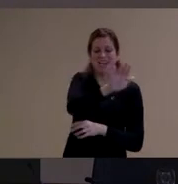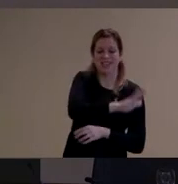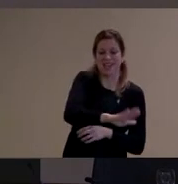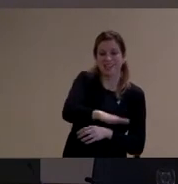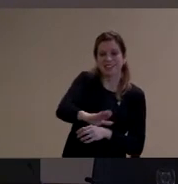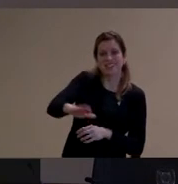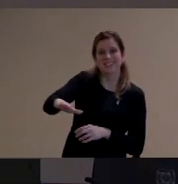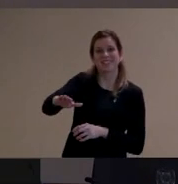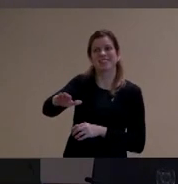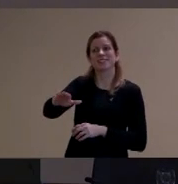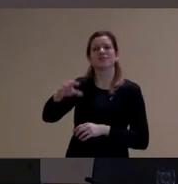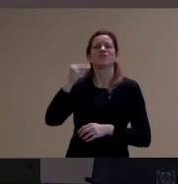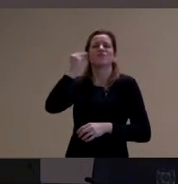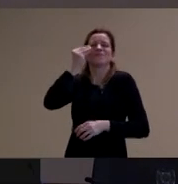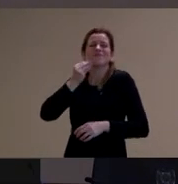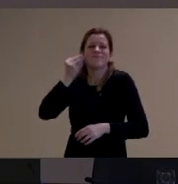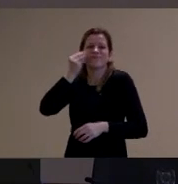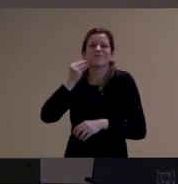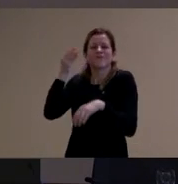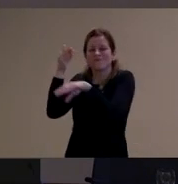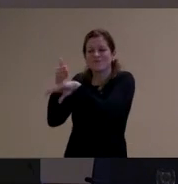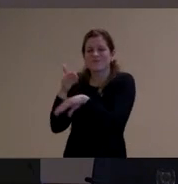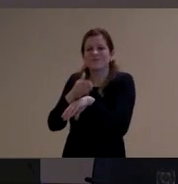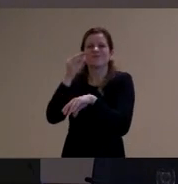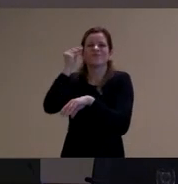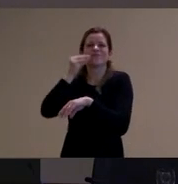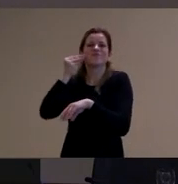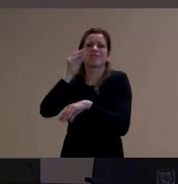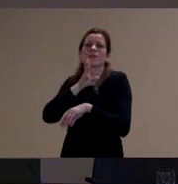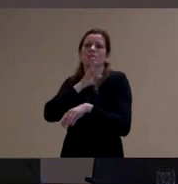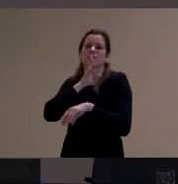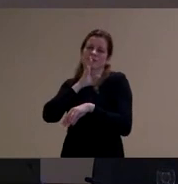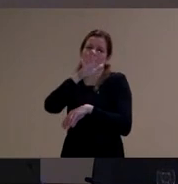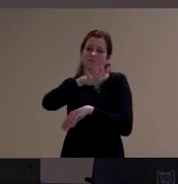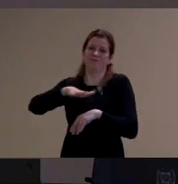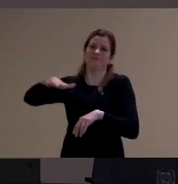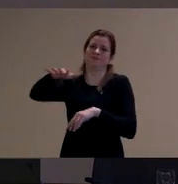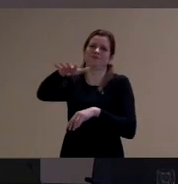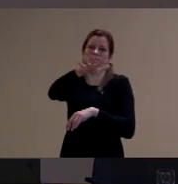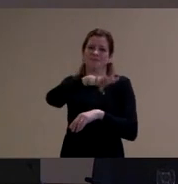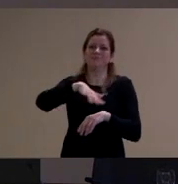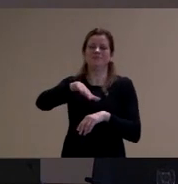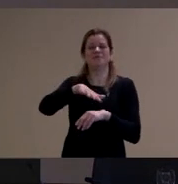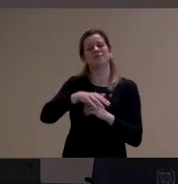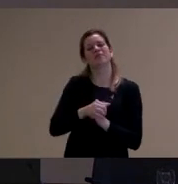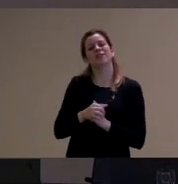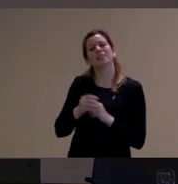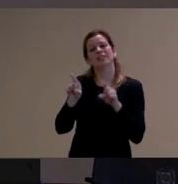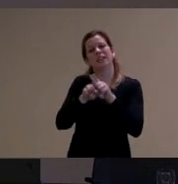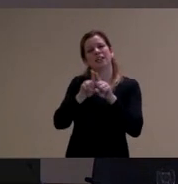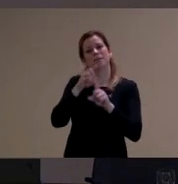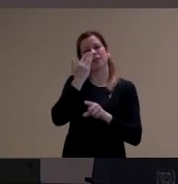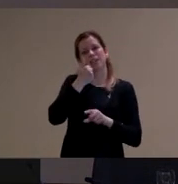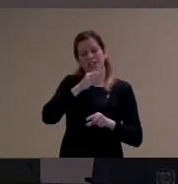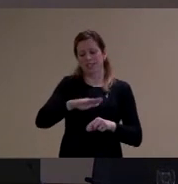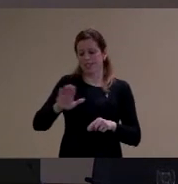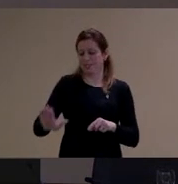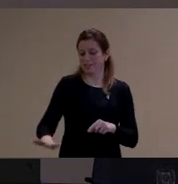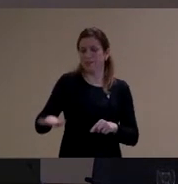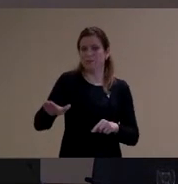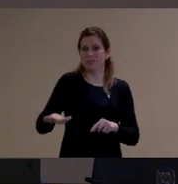essas experiências para as crianças né e da mesma forma da criança pequena o